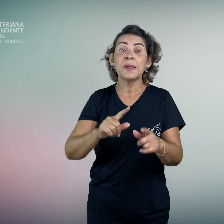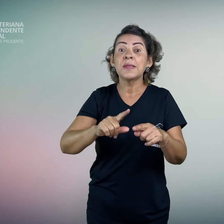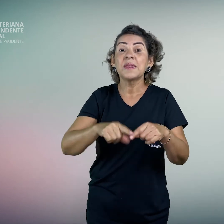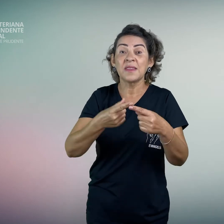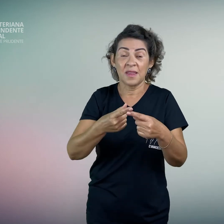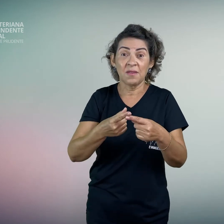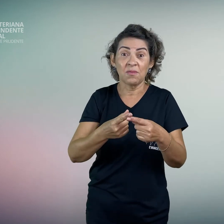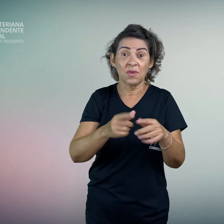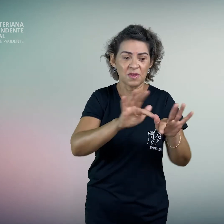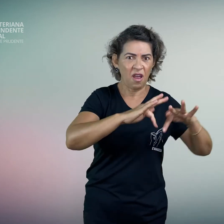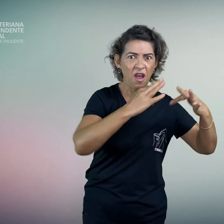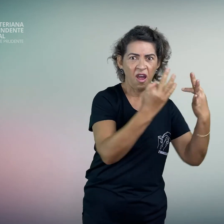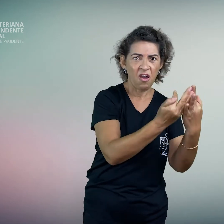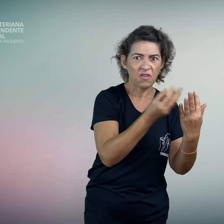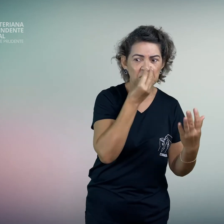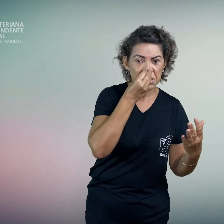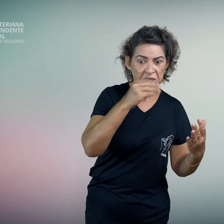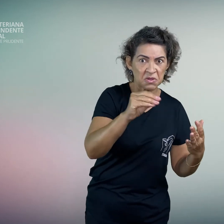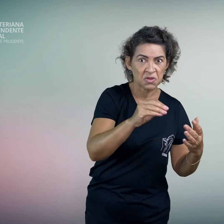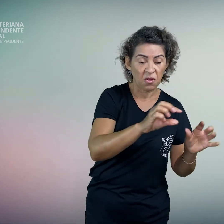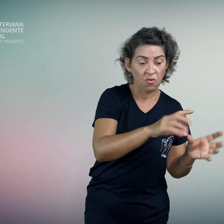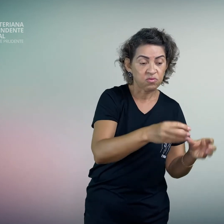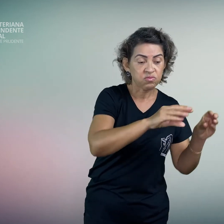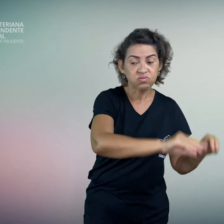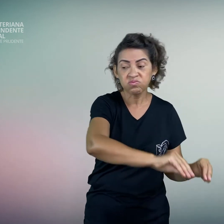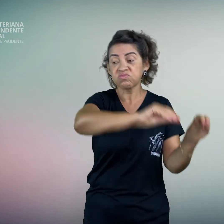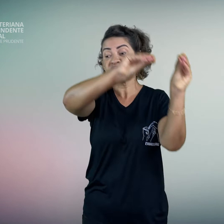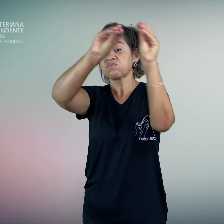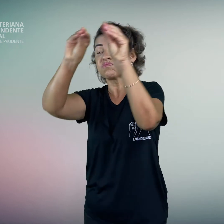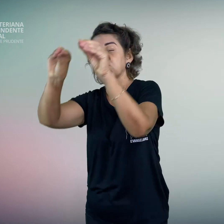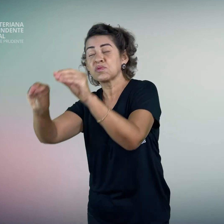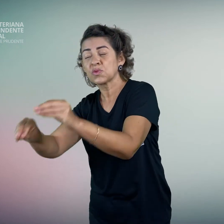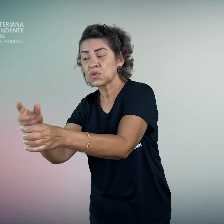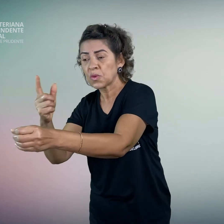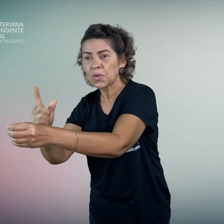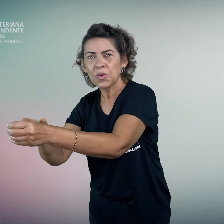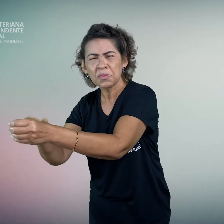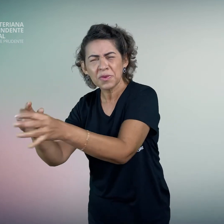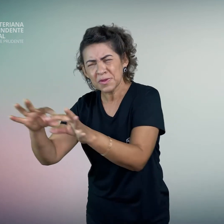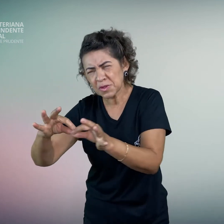família, foi morar num lugar deserto chamado Tobi, e